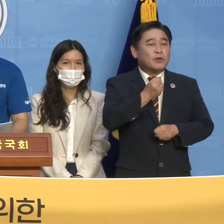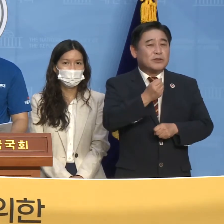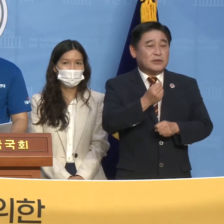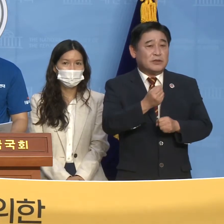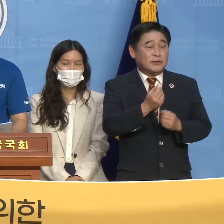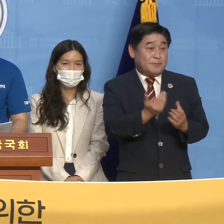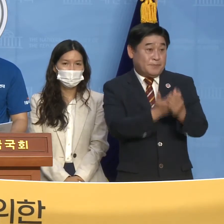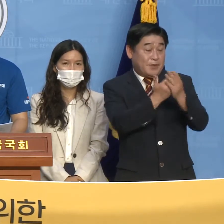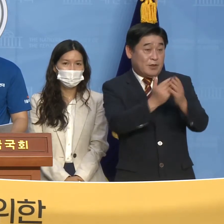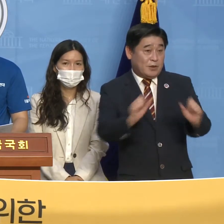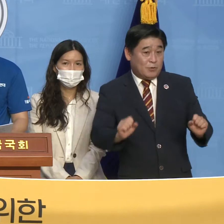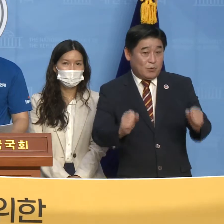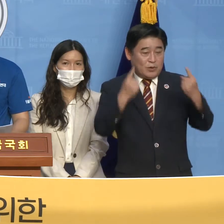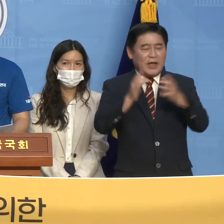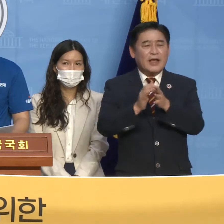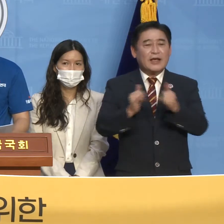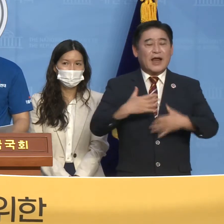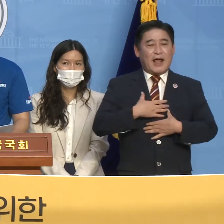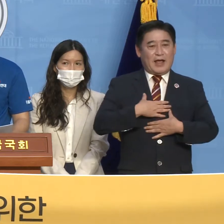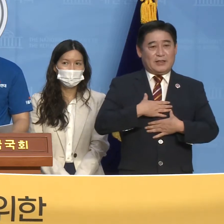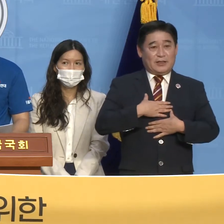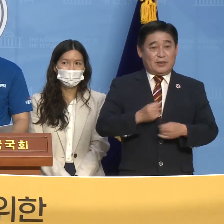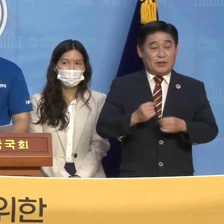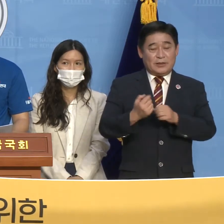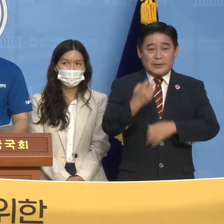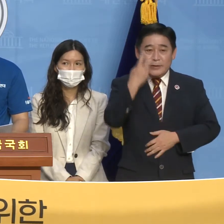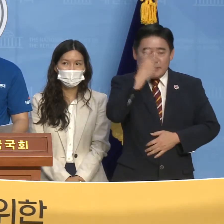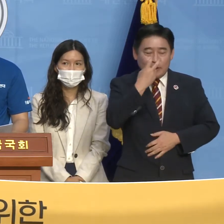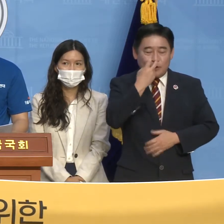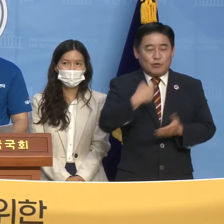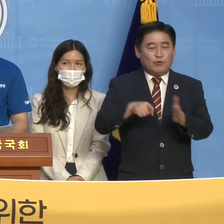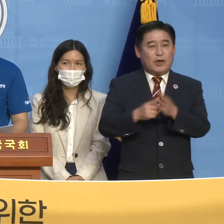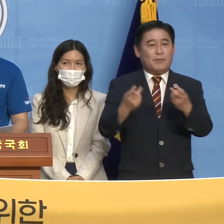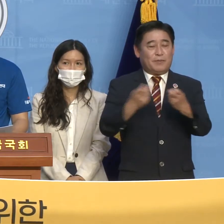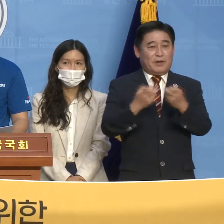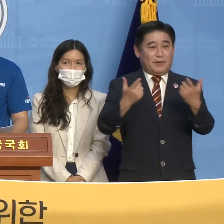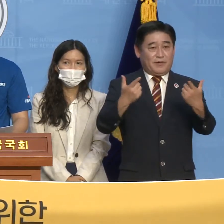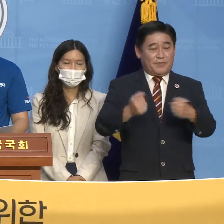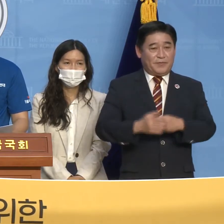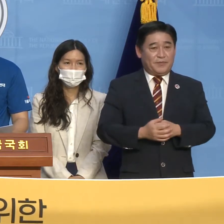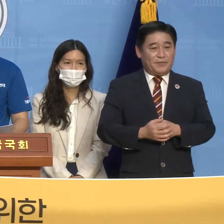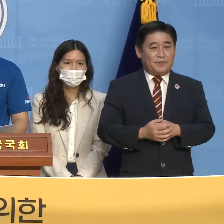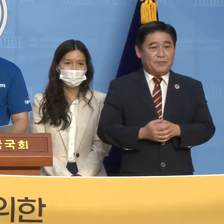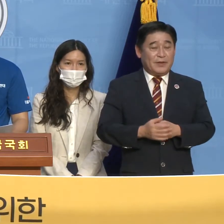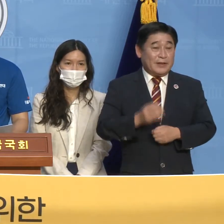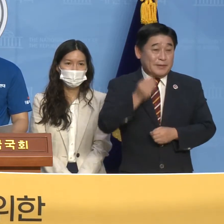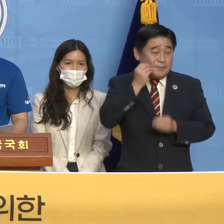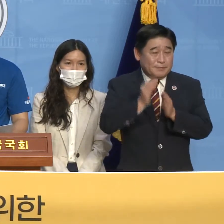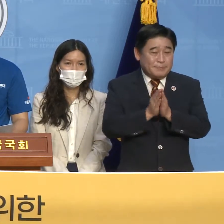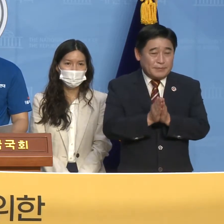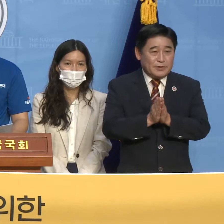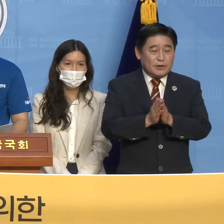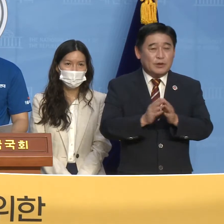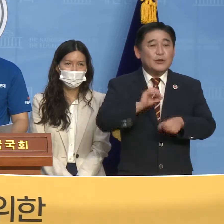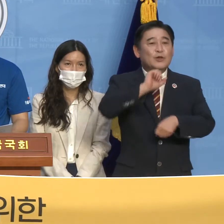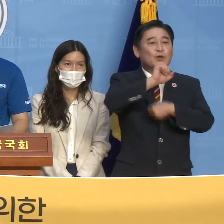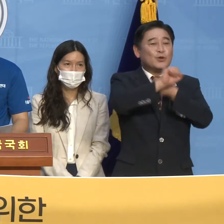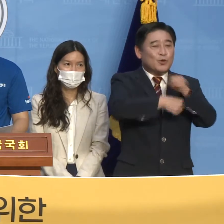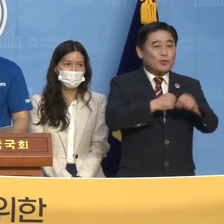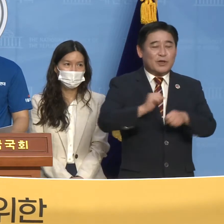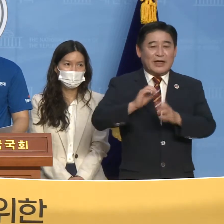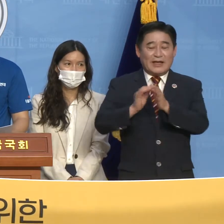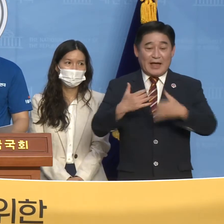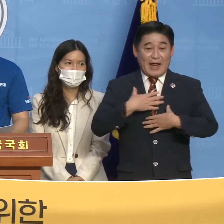향상시키는 동시에 인간의 안전을 지키기 위한 길이기도 합니다. 부디 국회에서는 동물과 인간의 안전과 행복을